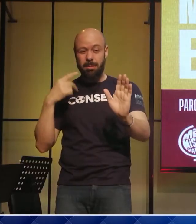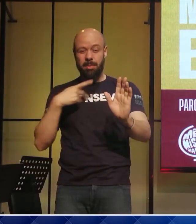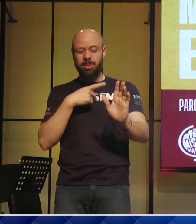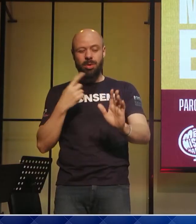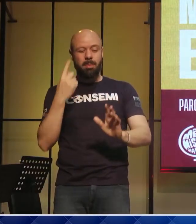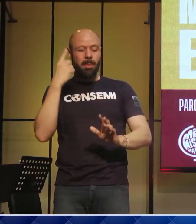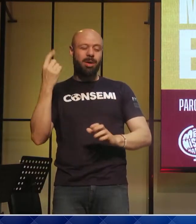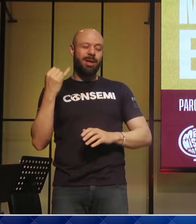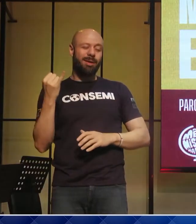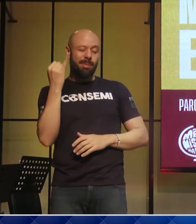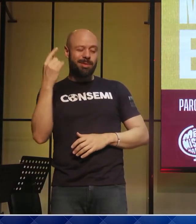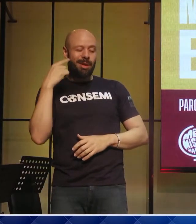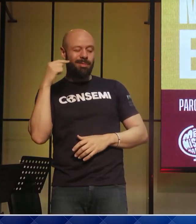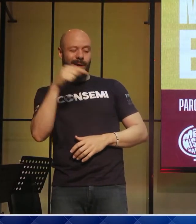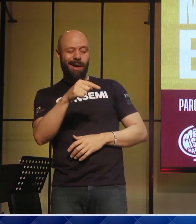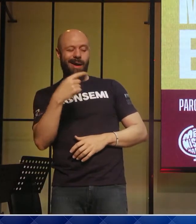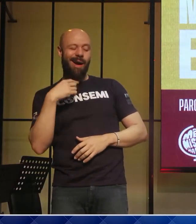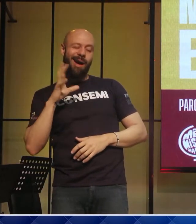Jesus.